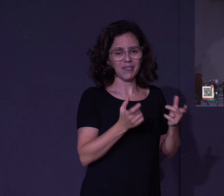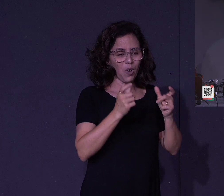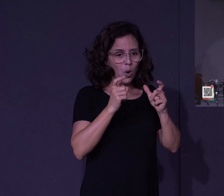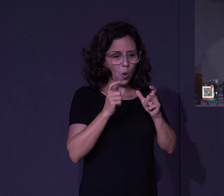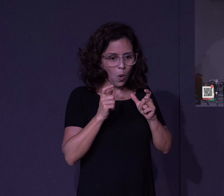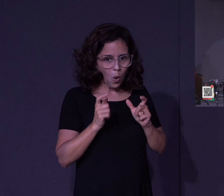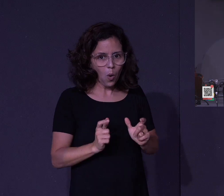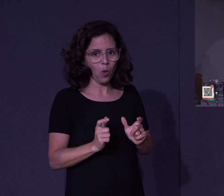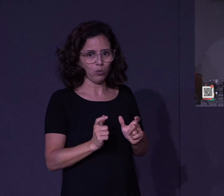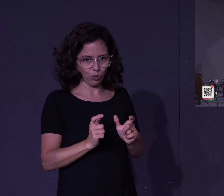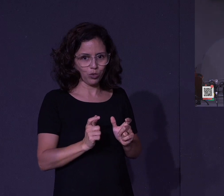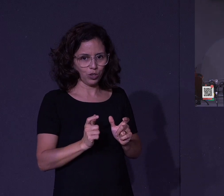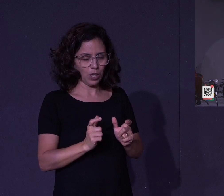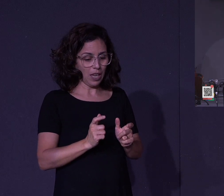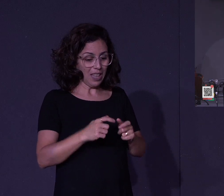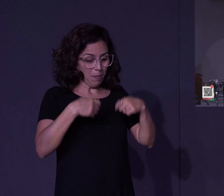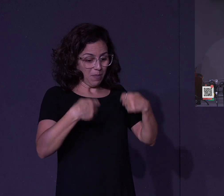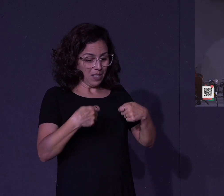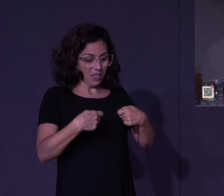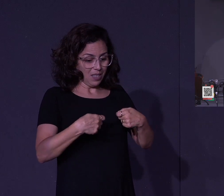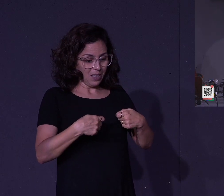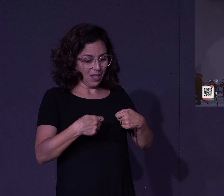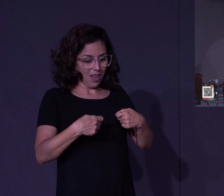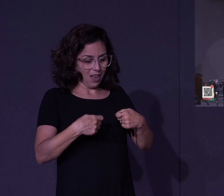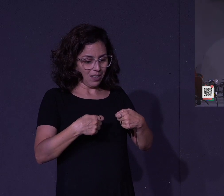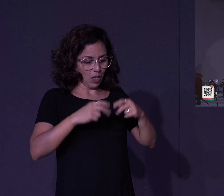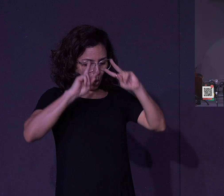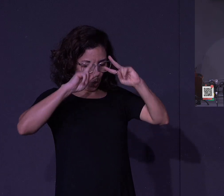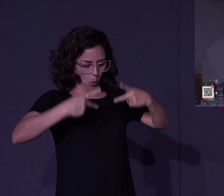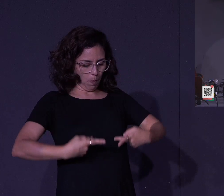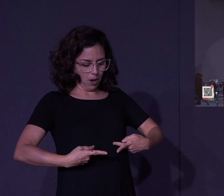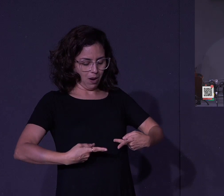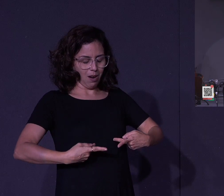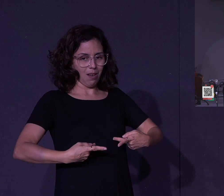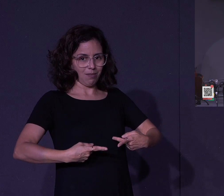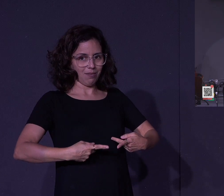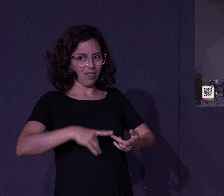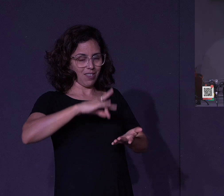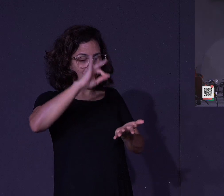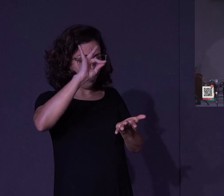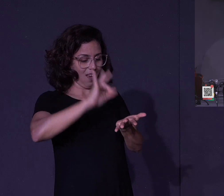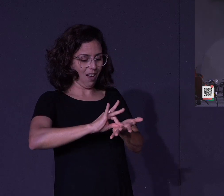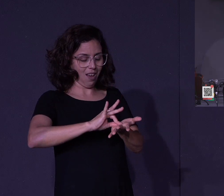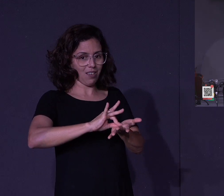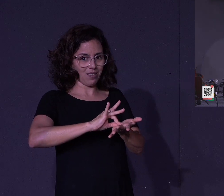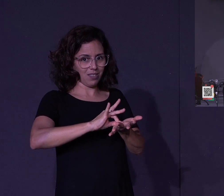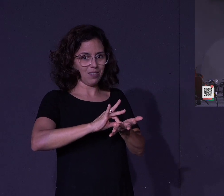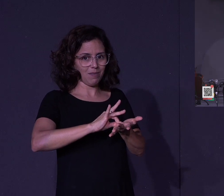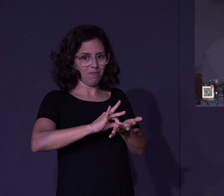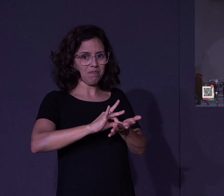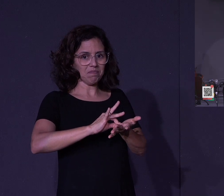reais necessidades humanas, Jesus nunca deixou que detalhes